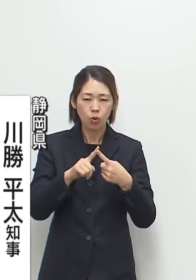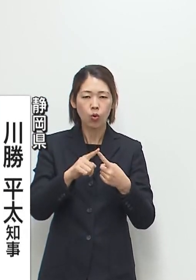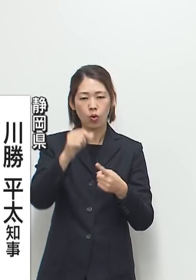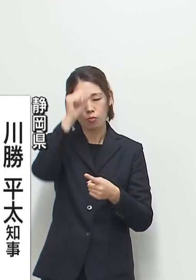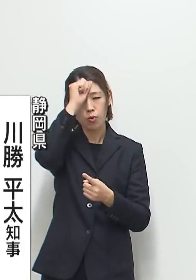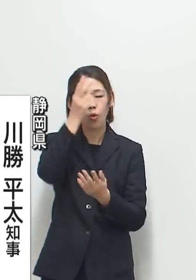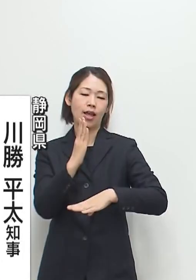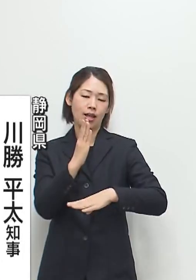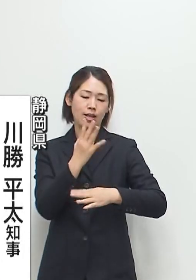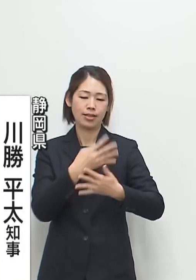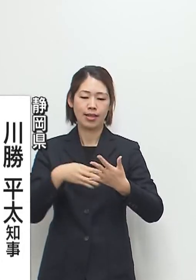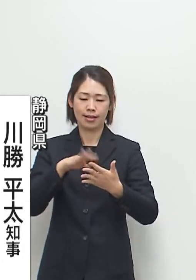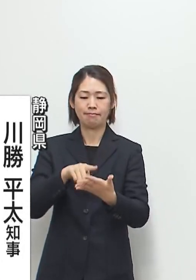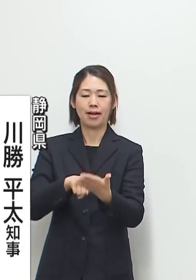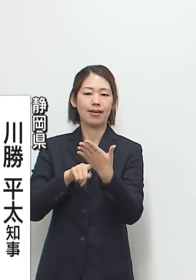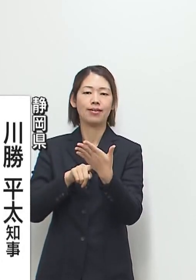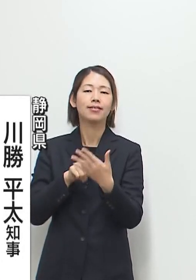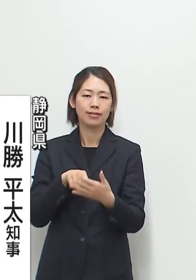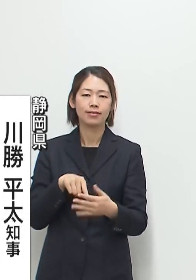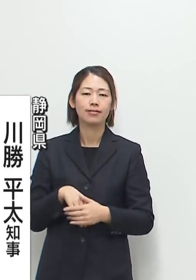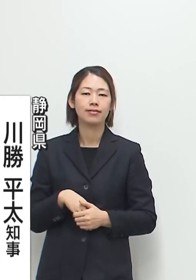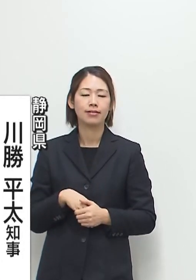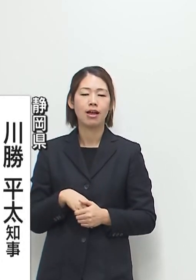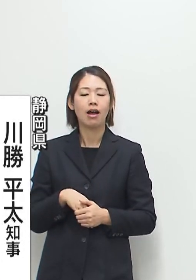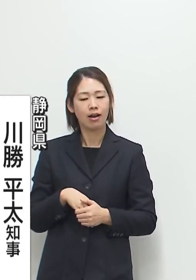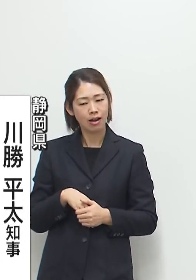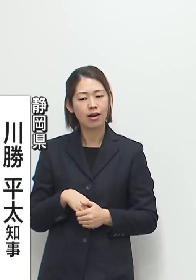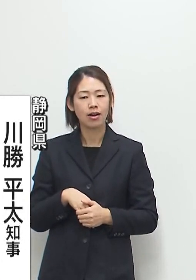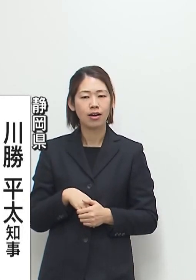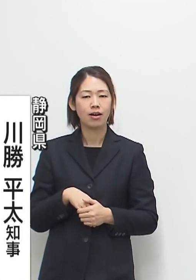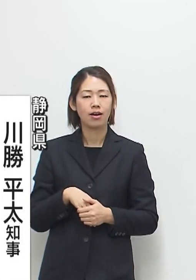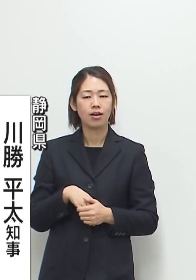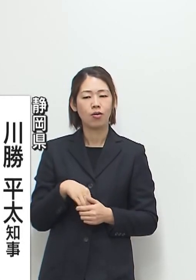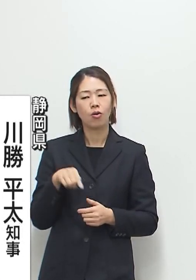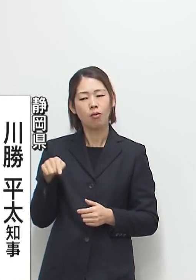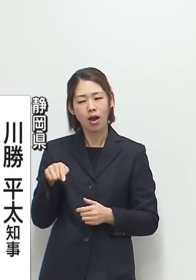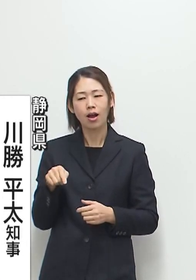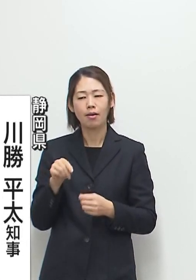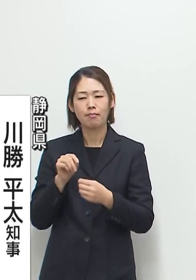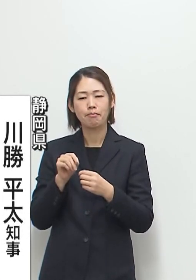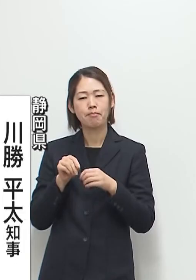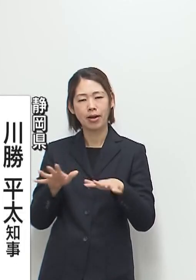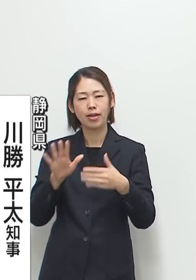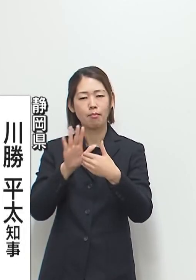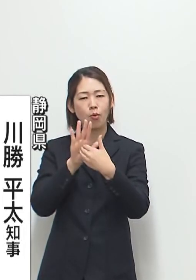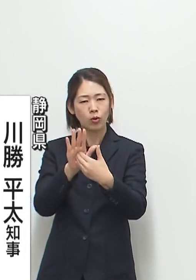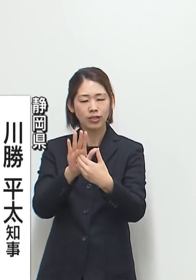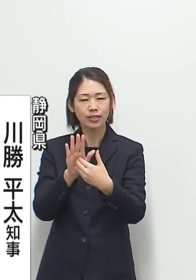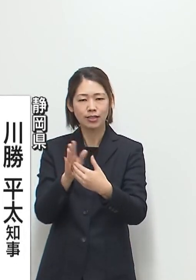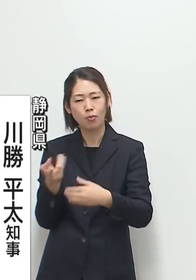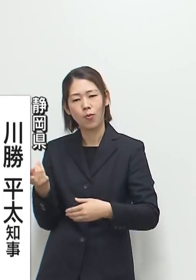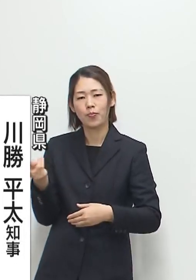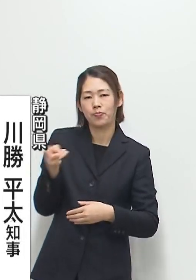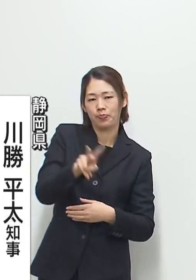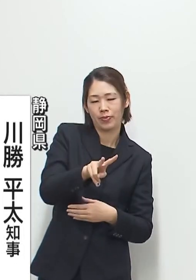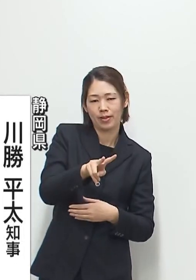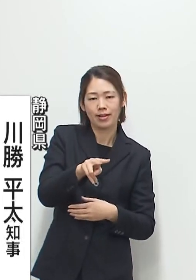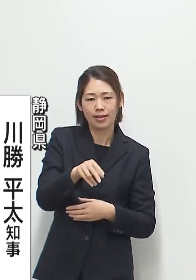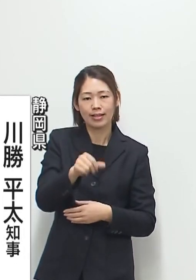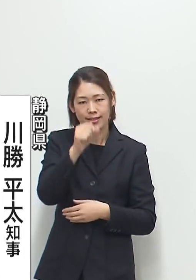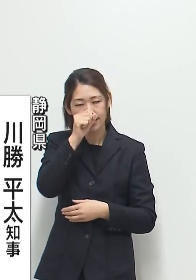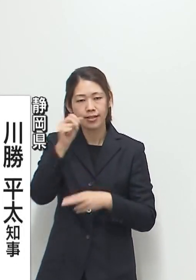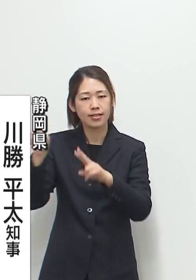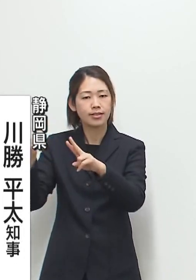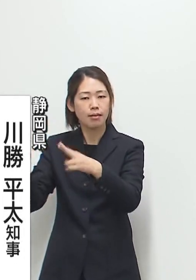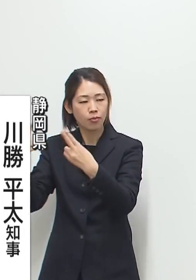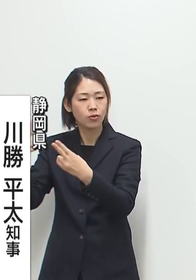たと、ここはまん延防止の方に行くべきだという専門家の先生方のご判